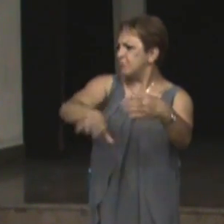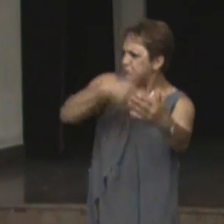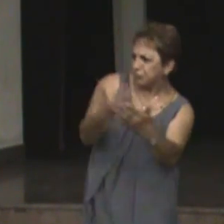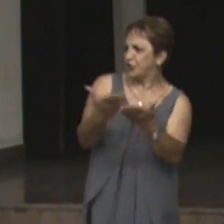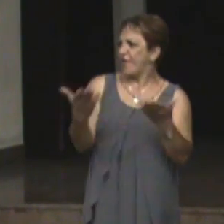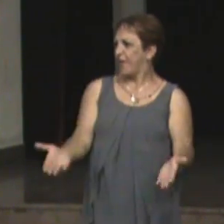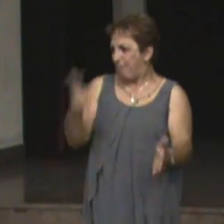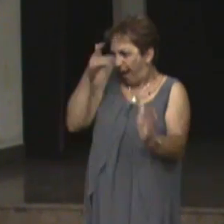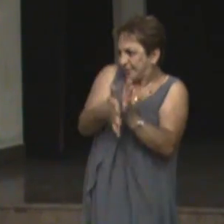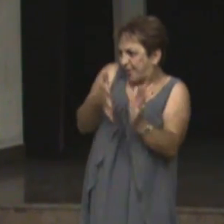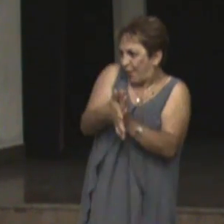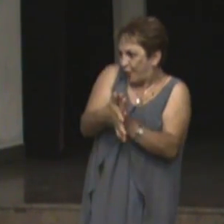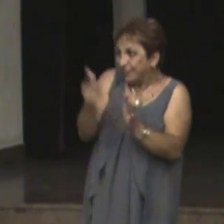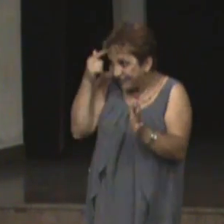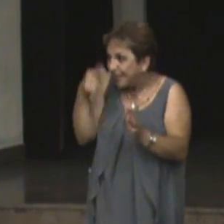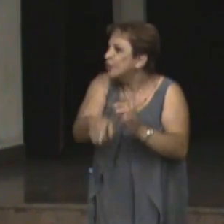Haskanali e yes inch em usum asel.